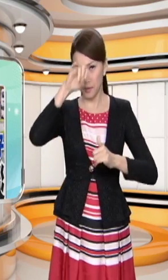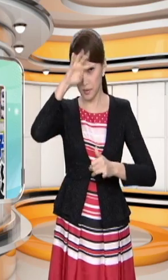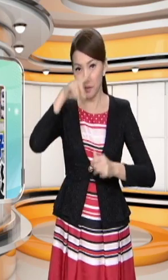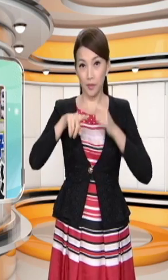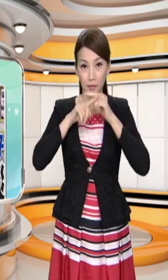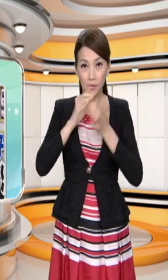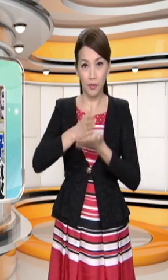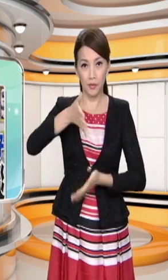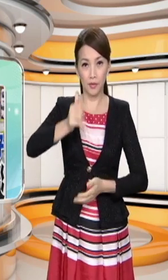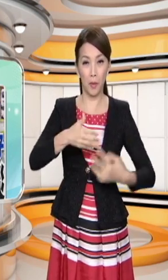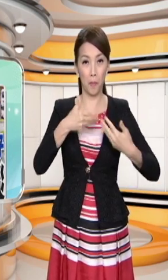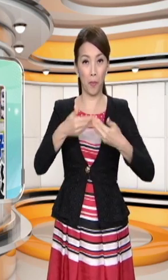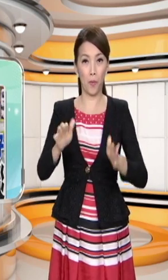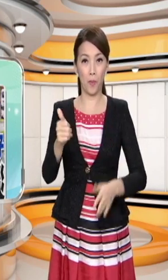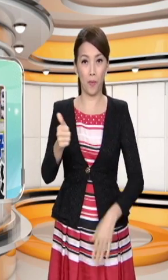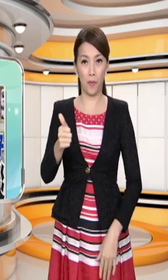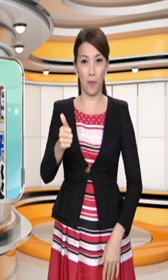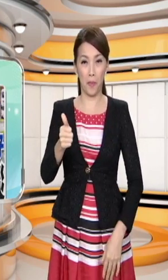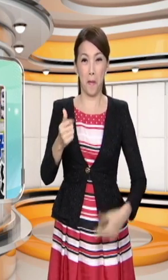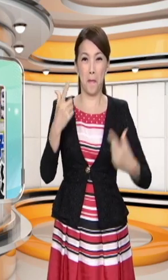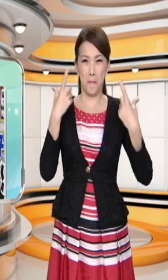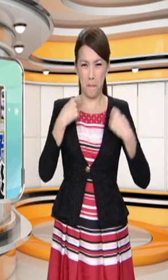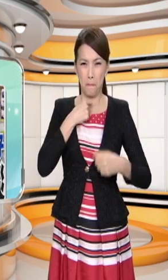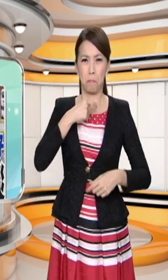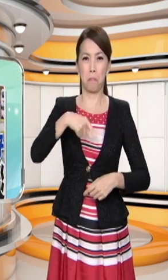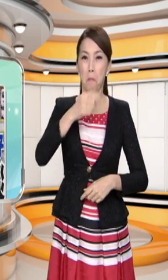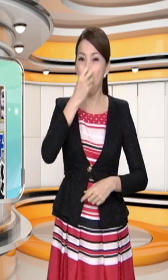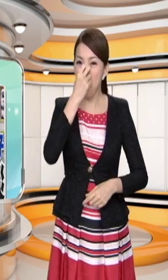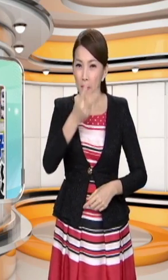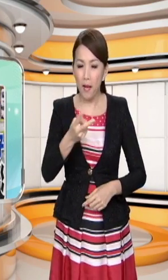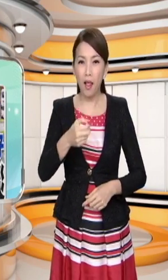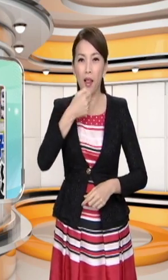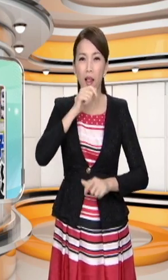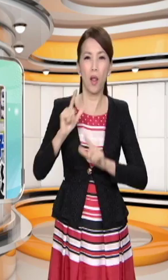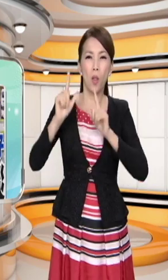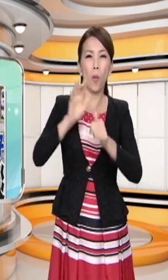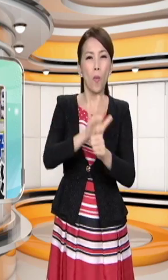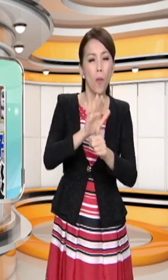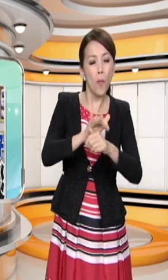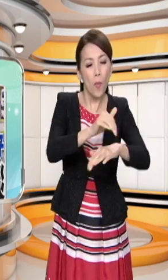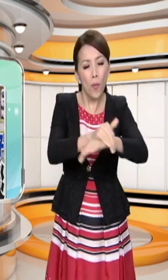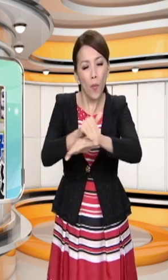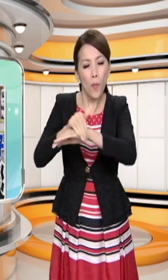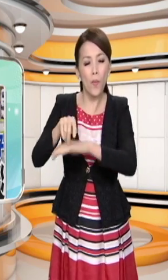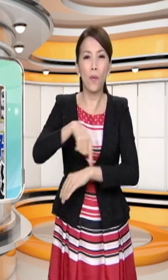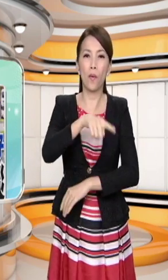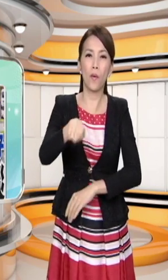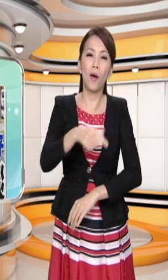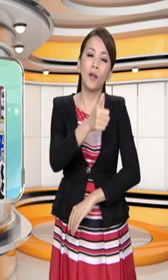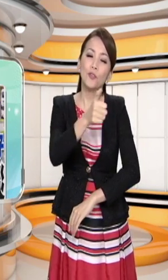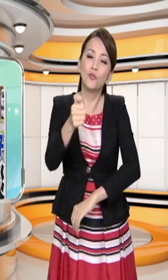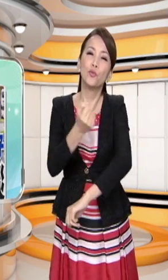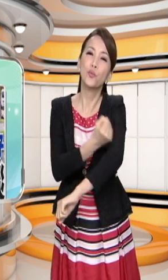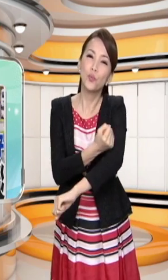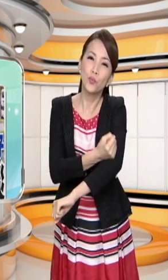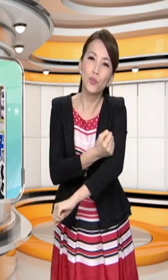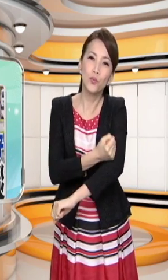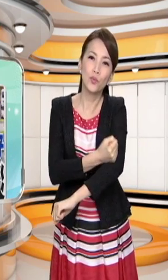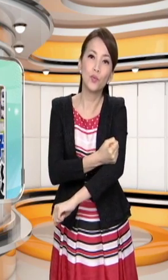秘书长莫天虎也安排到台东去慰问救灾人员，还通知媒体来